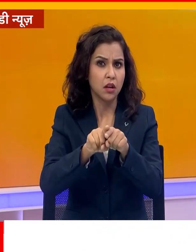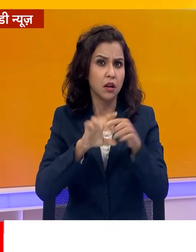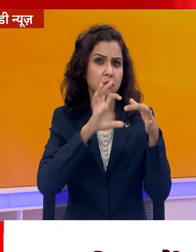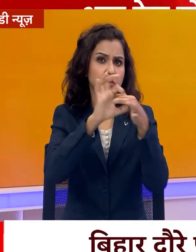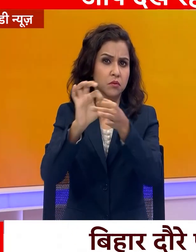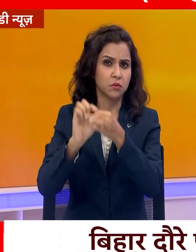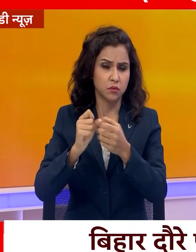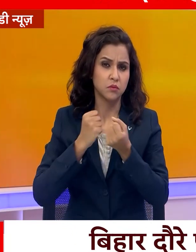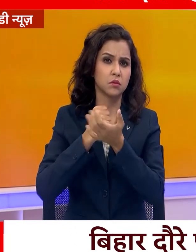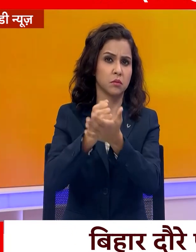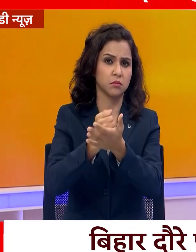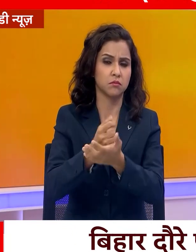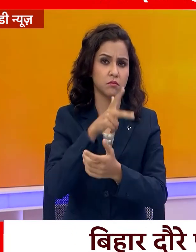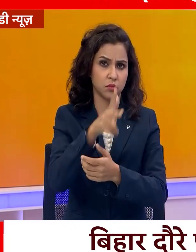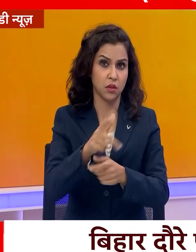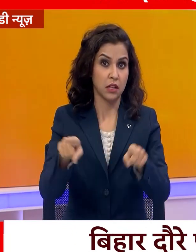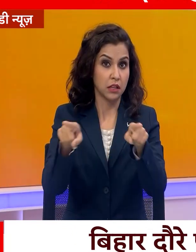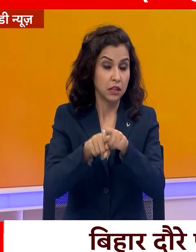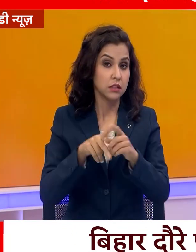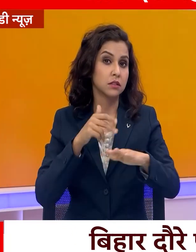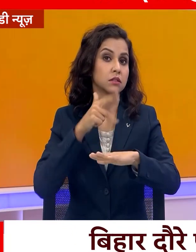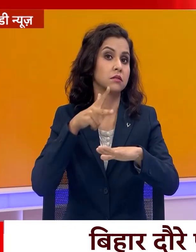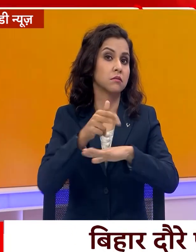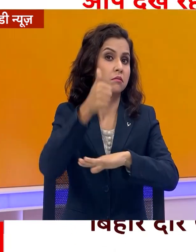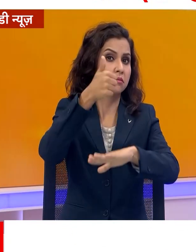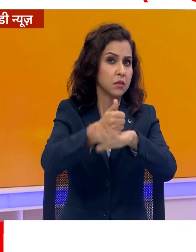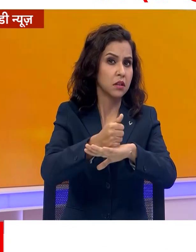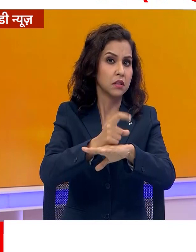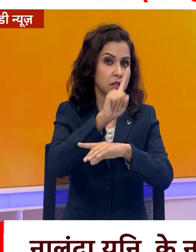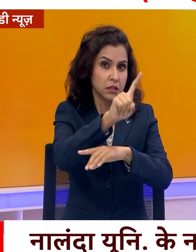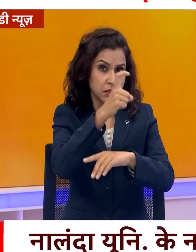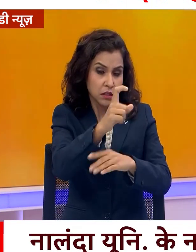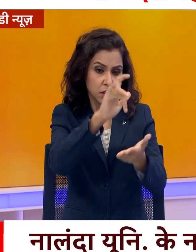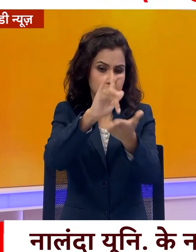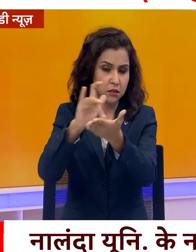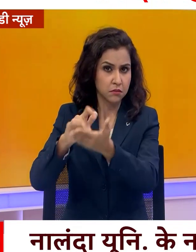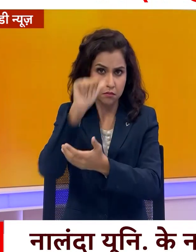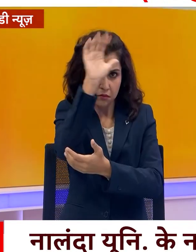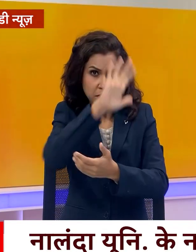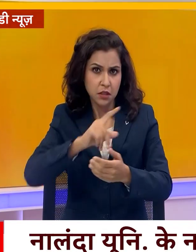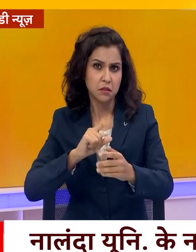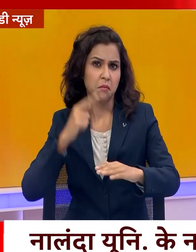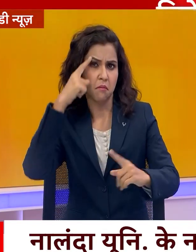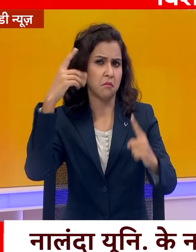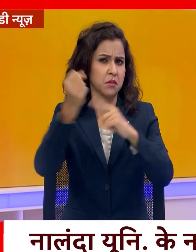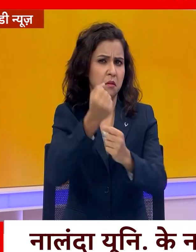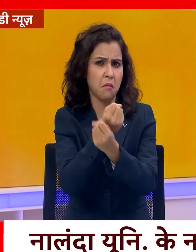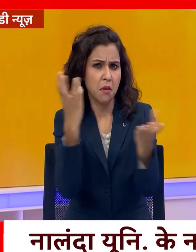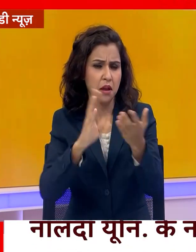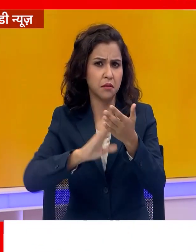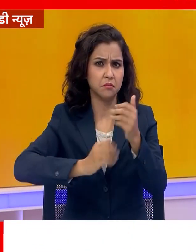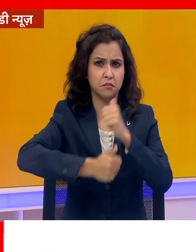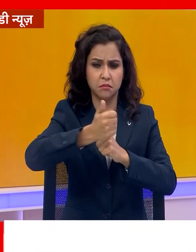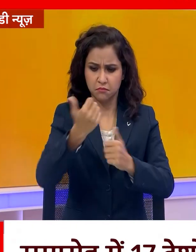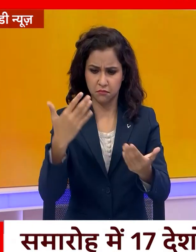सहयोग के रूप में की गई है इस उद्घाटन समारोह में 17 देशों के मिशन प्रमुखों सहित कई प्रतिष्ठित